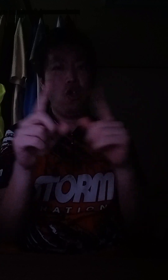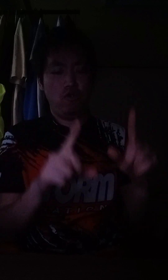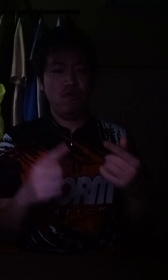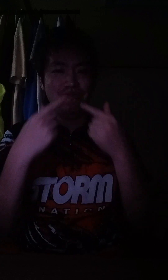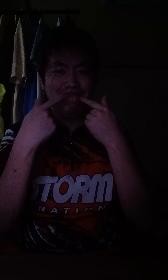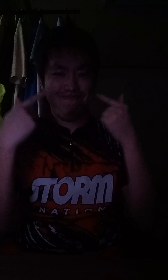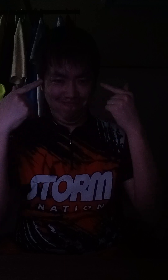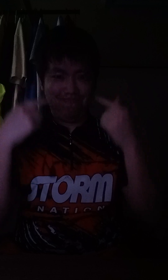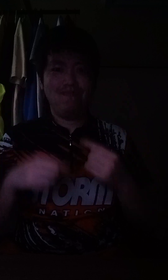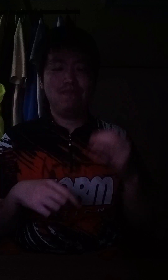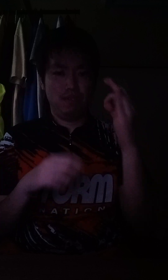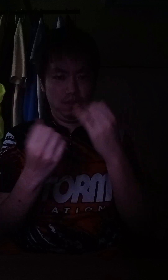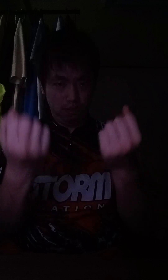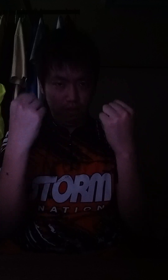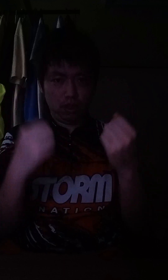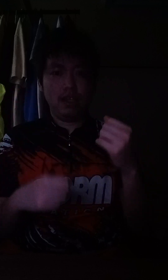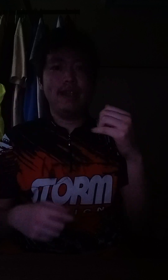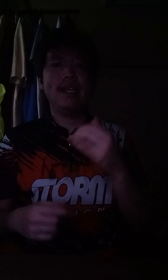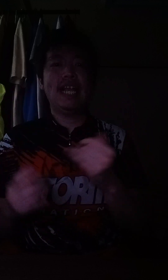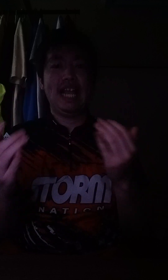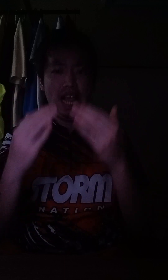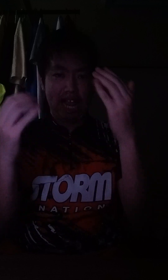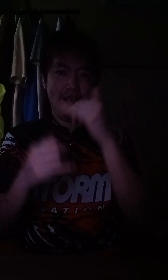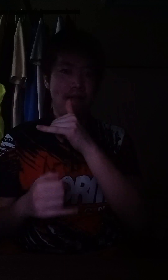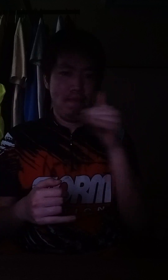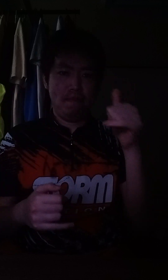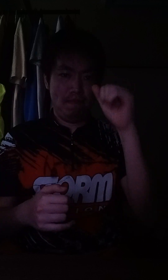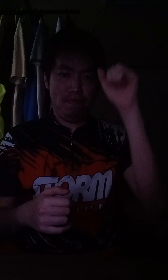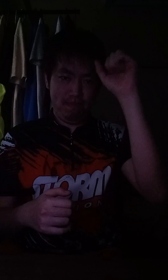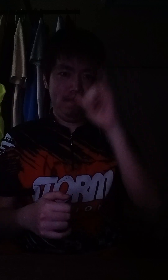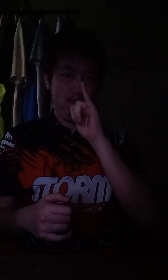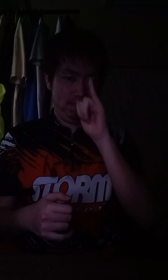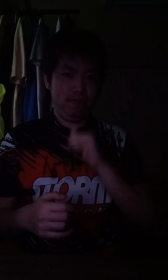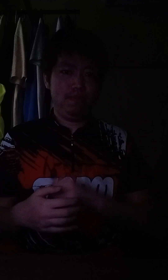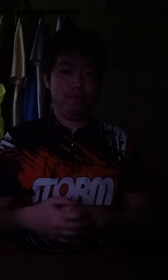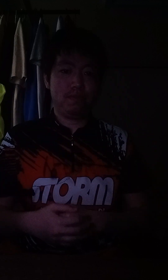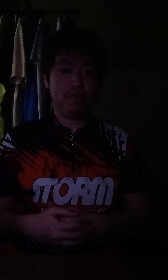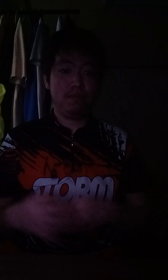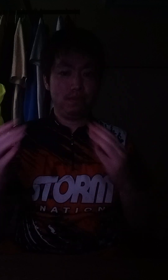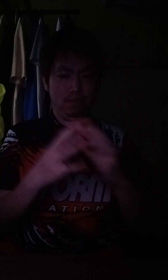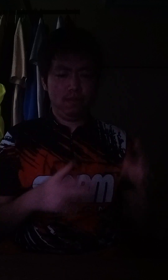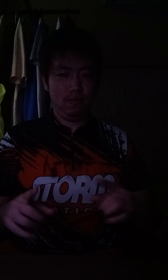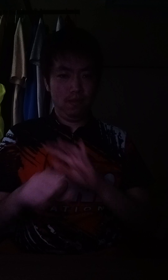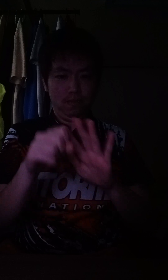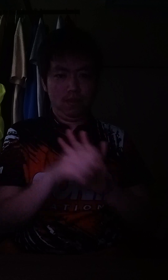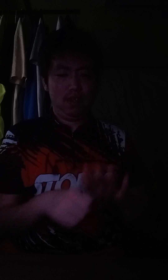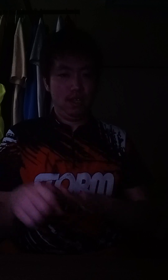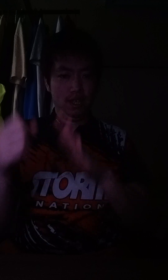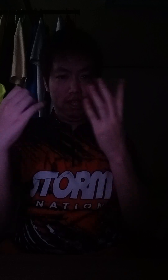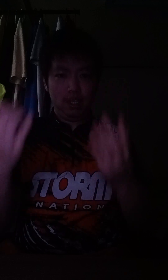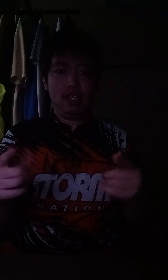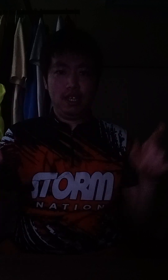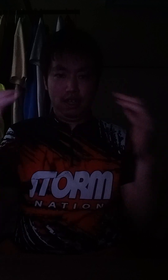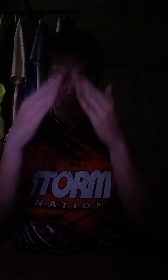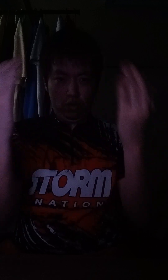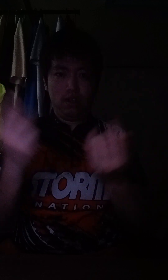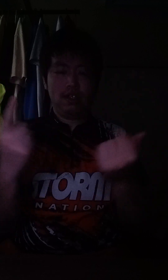웃음소리에 힘과 희망을 얻는다는 아빠가 있습니다. 어려운 고비들을 사랑으로 이겨내고 있는 가족의 이야기.